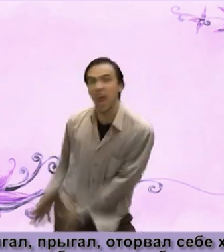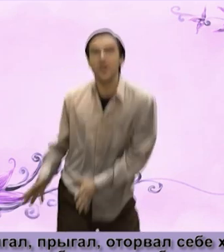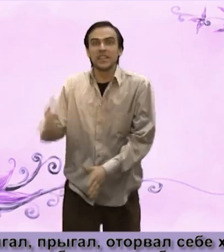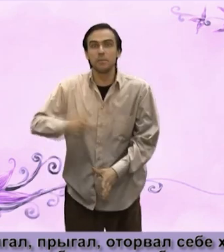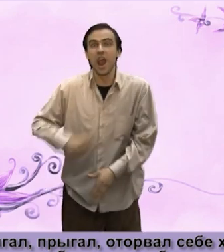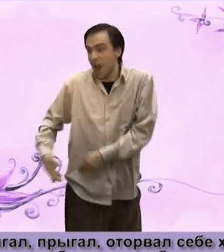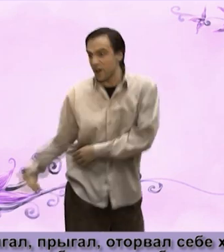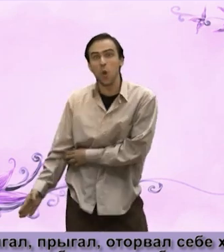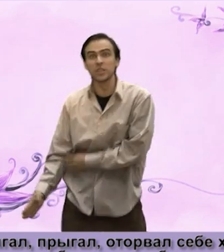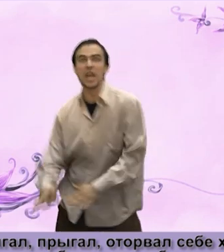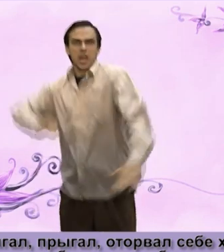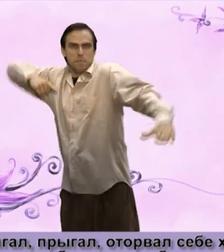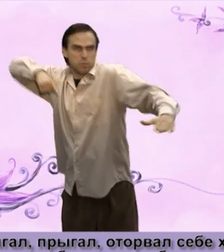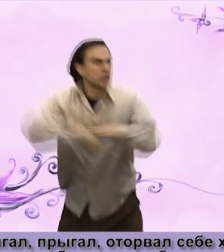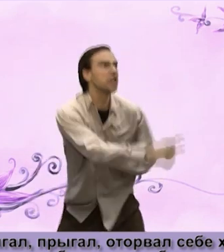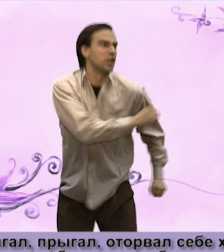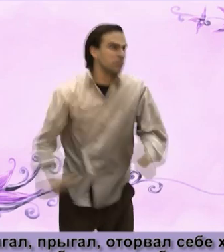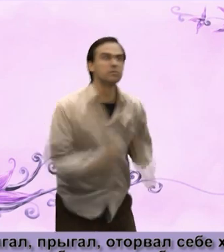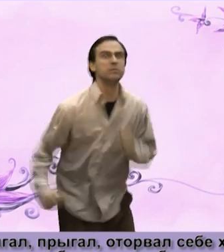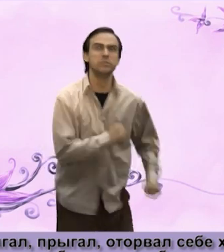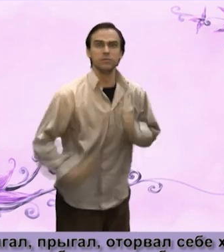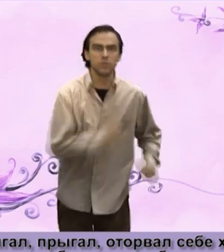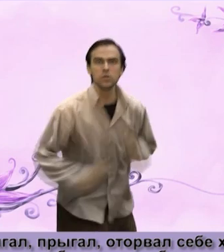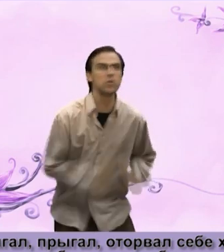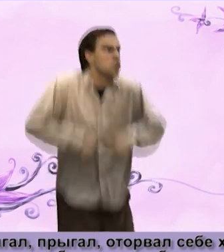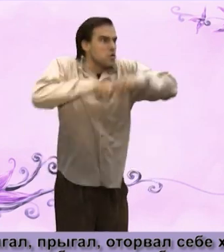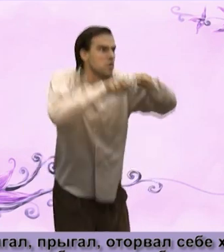оторвал себе хвост и пустился без оглядки бежать.